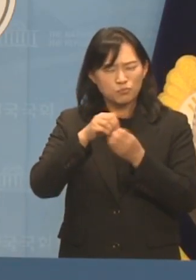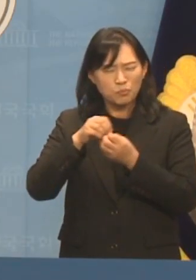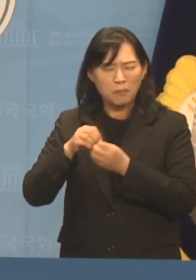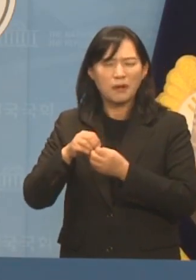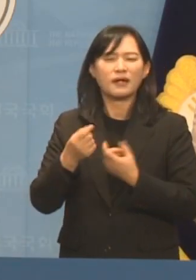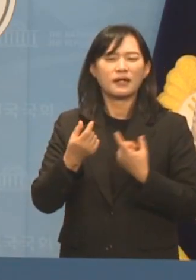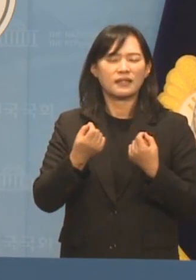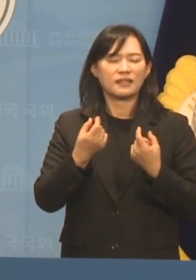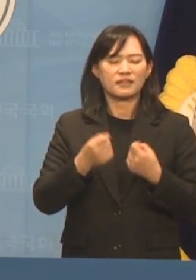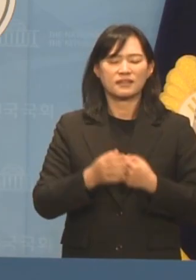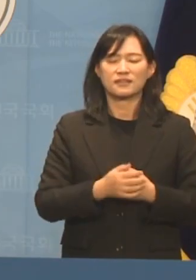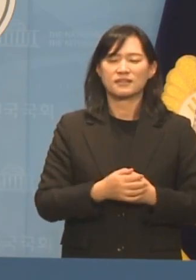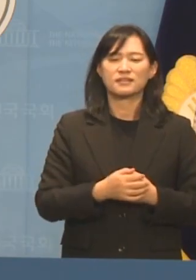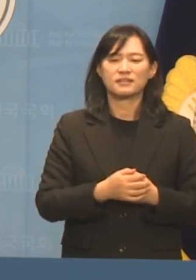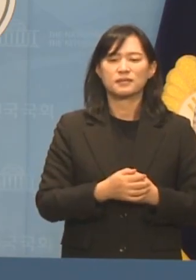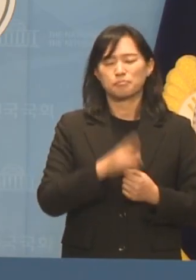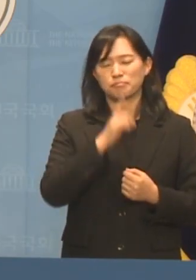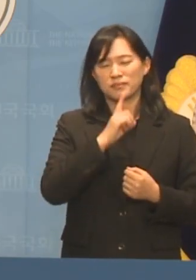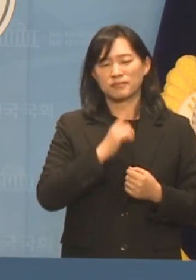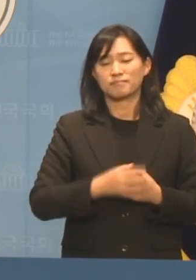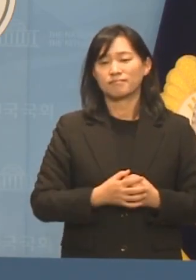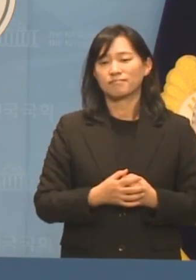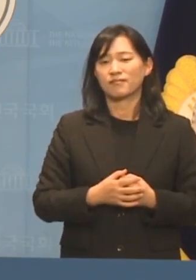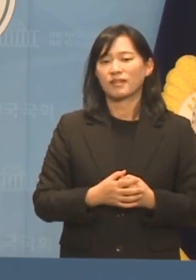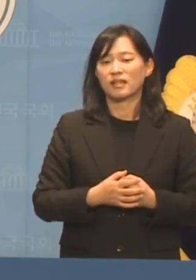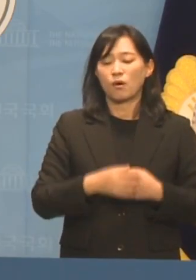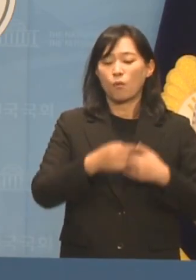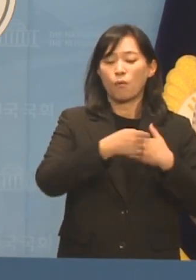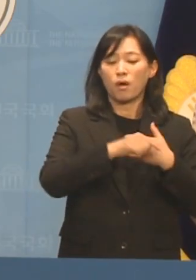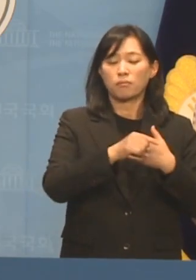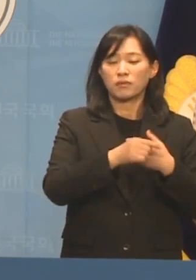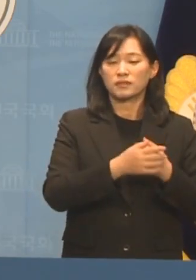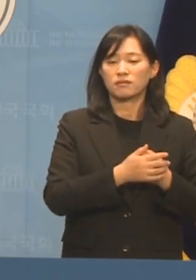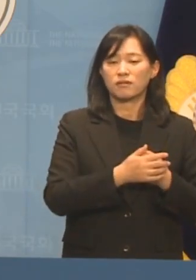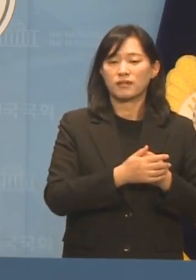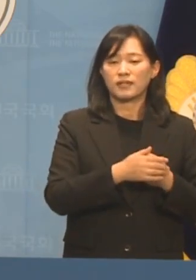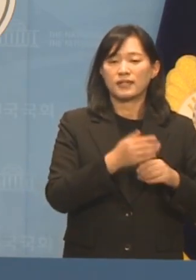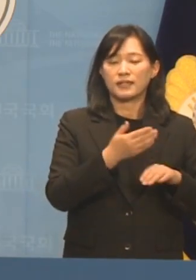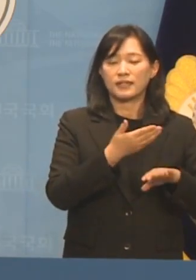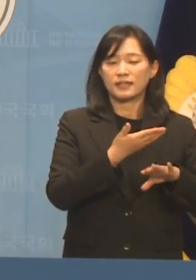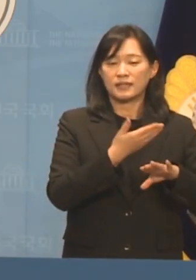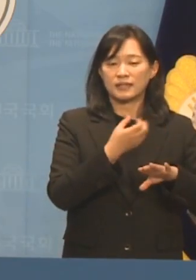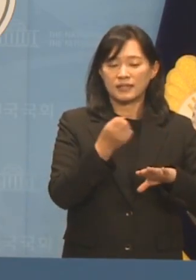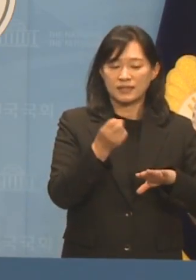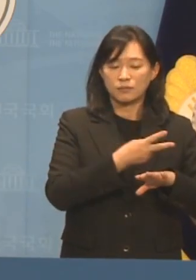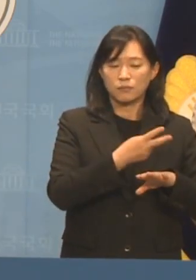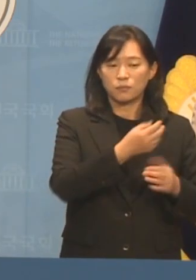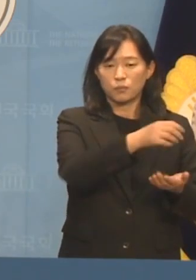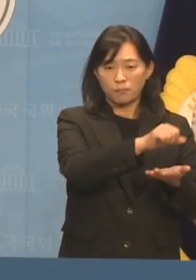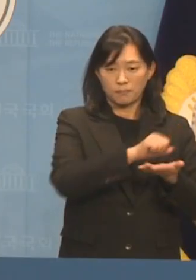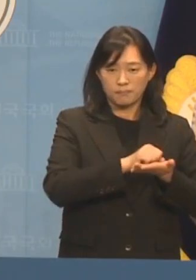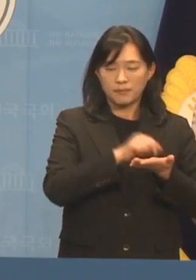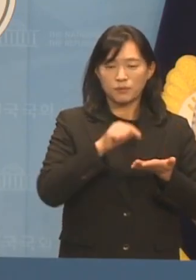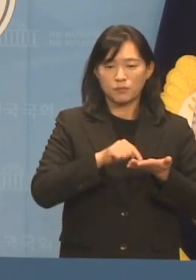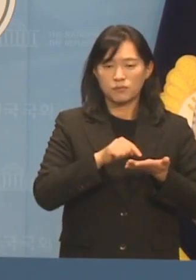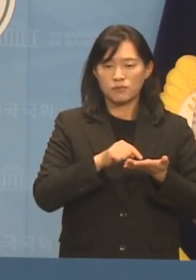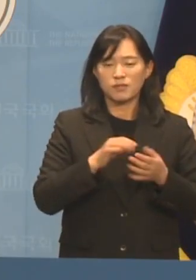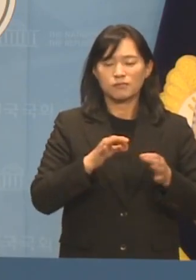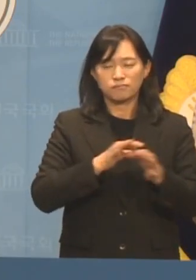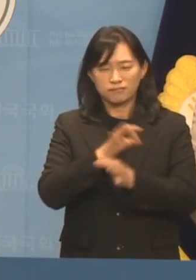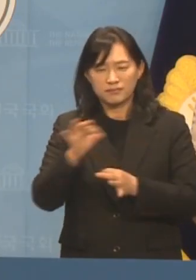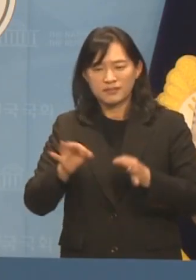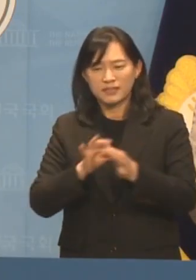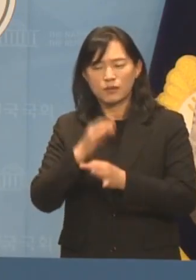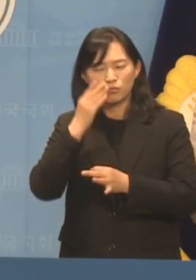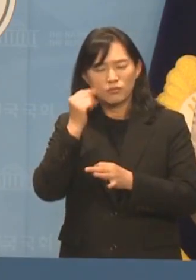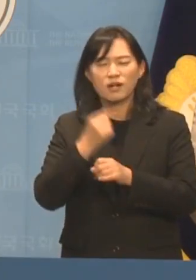거죠. 자산재평가나 이런 걸 통해서 외부의 펀딩을 다시 받아내고 유동성을 풍부하게 하겠다 이런 생각을